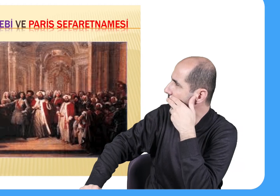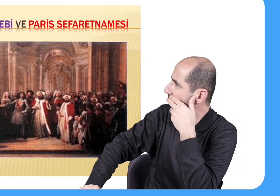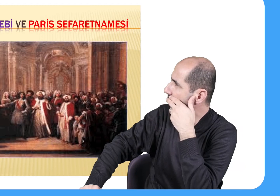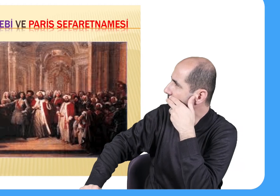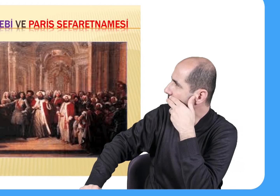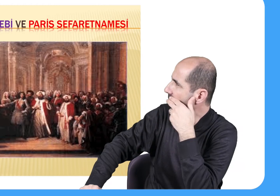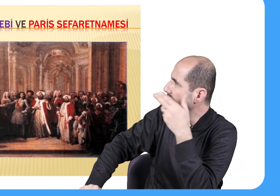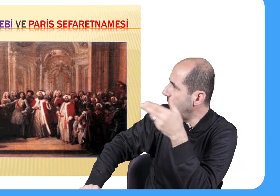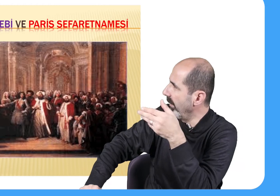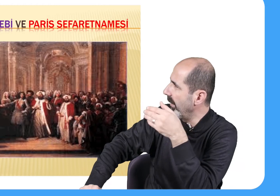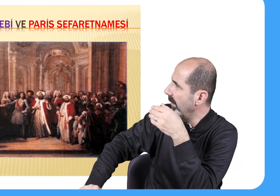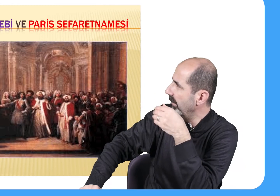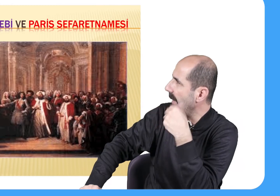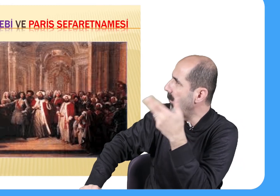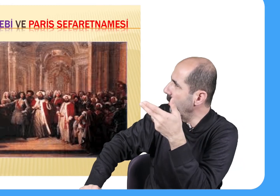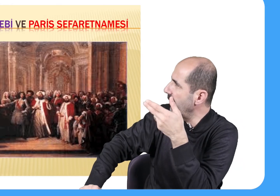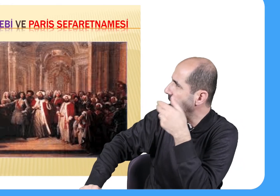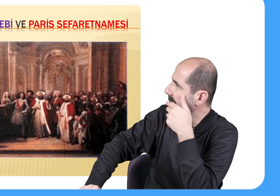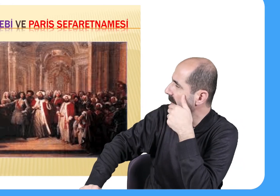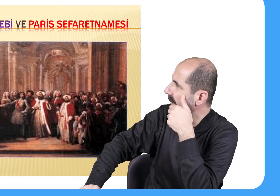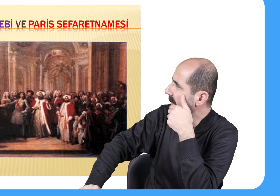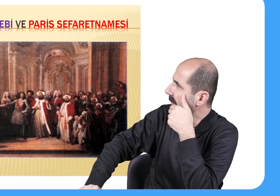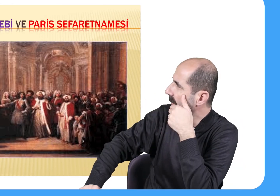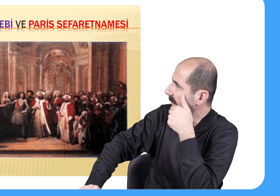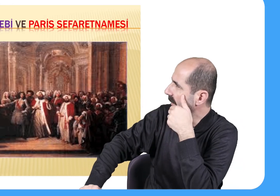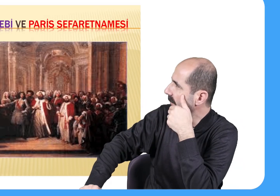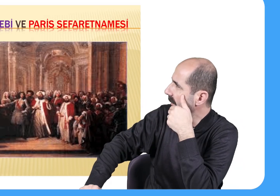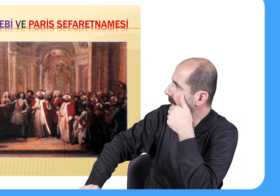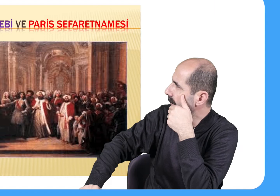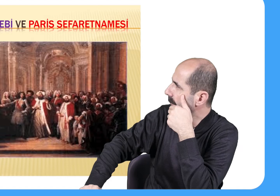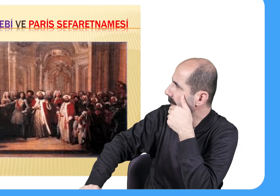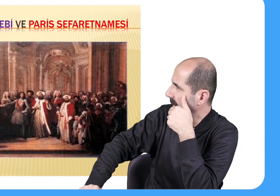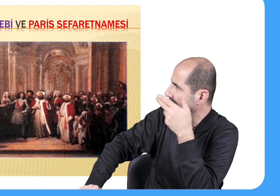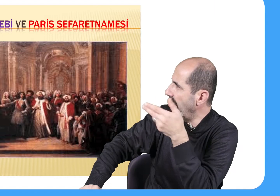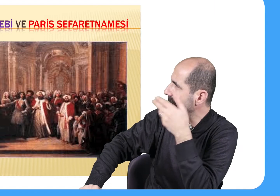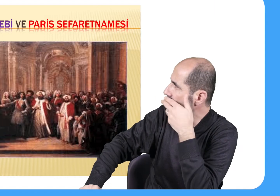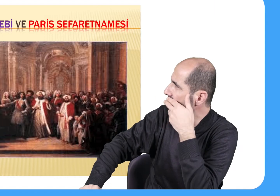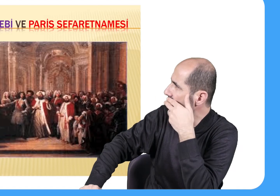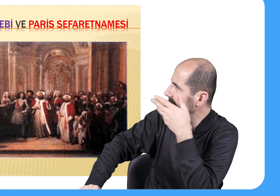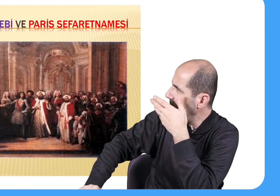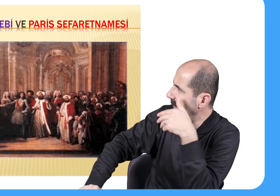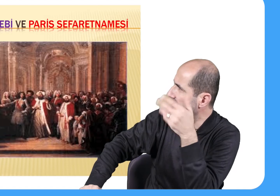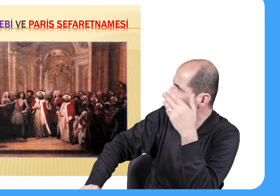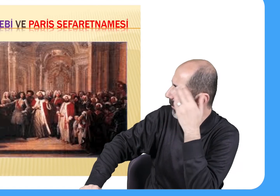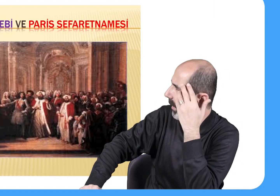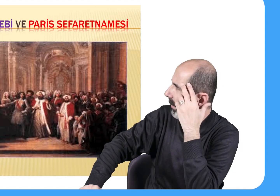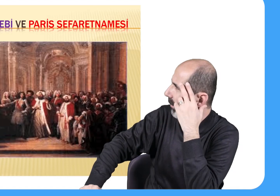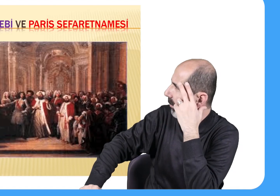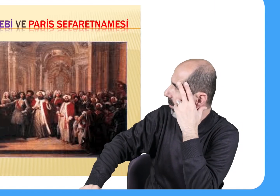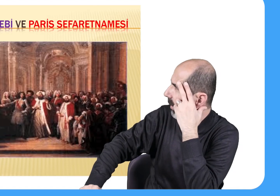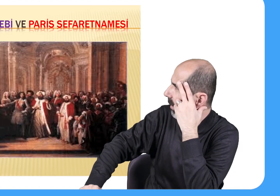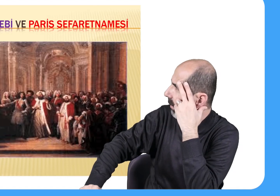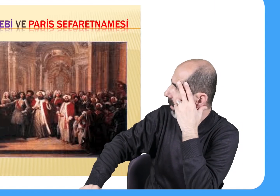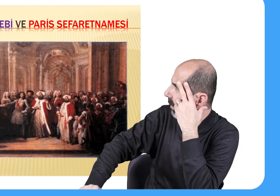Osmanlı heybetini sembolize eden bir Vezir var ve bir devlet adamı var etrafında